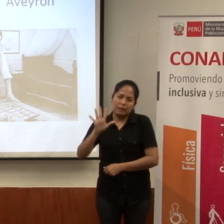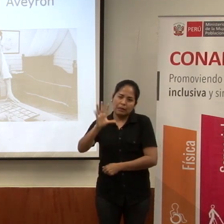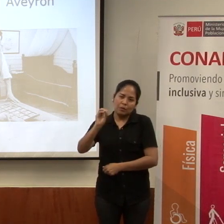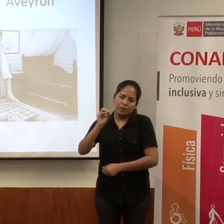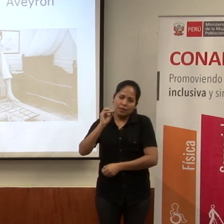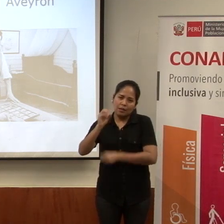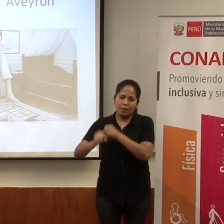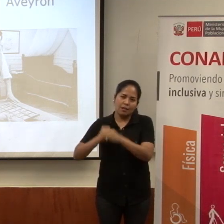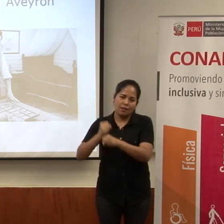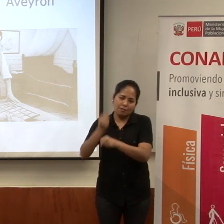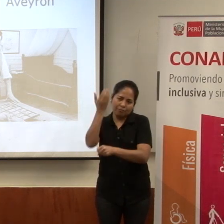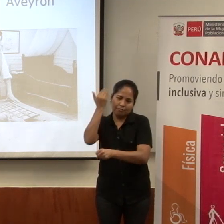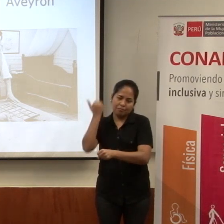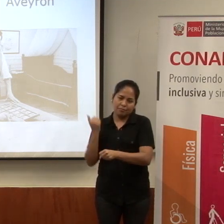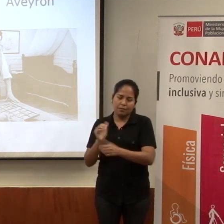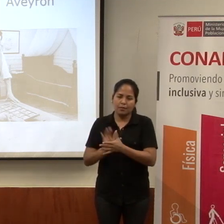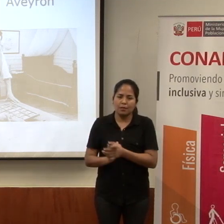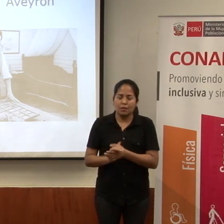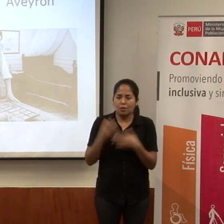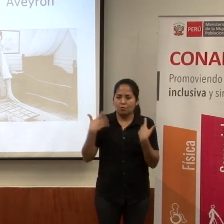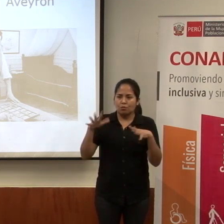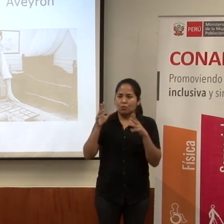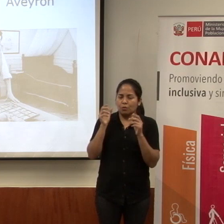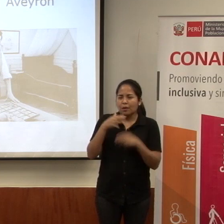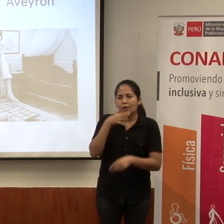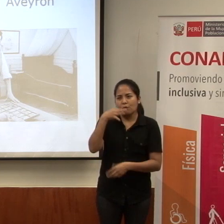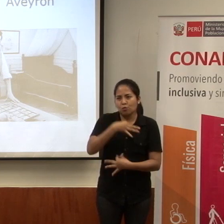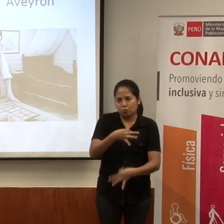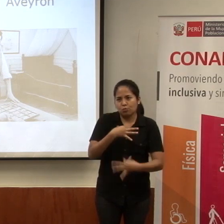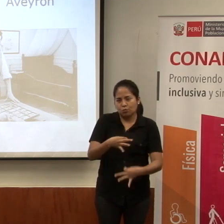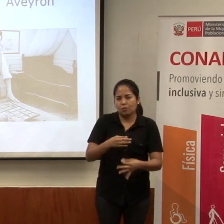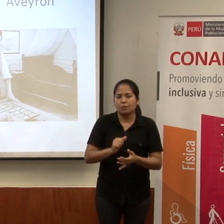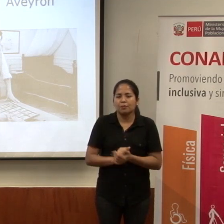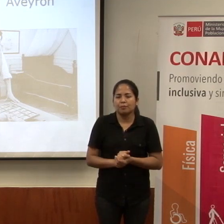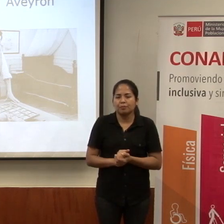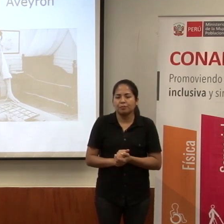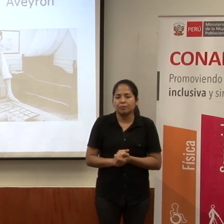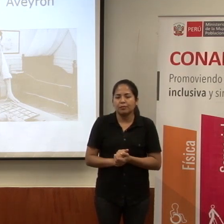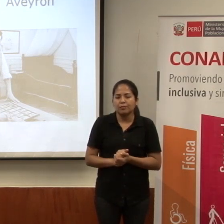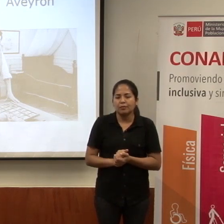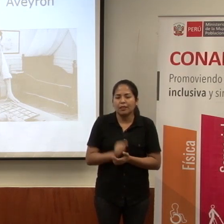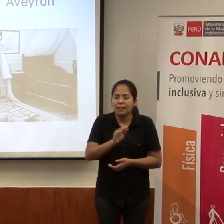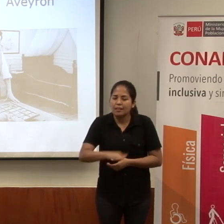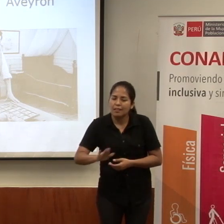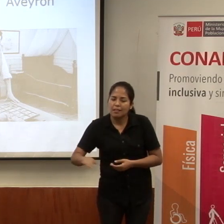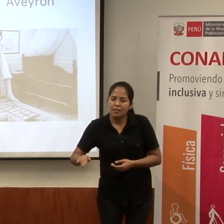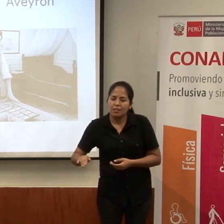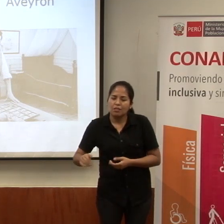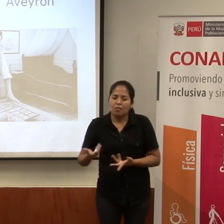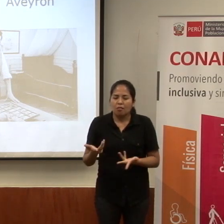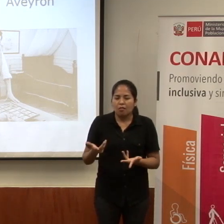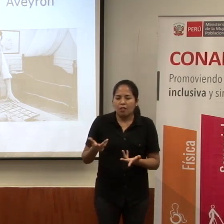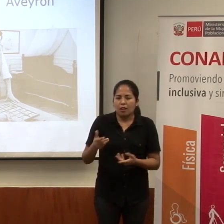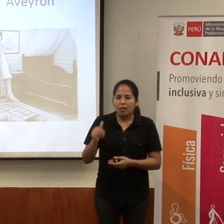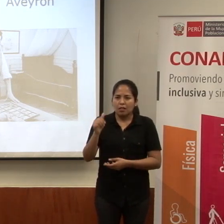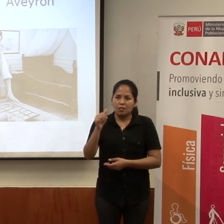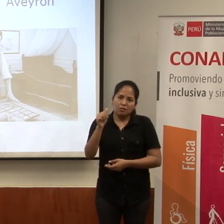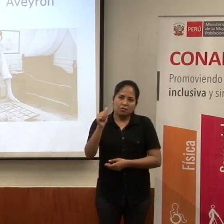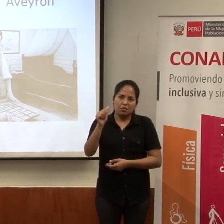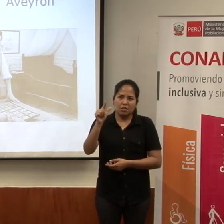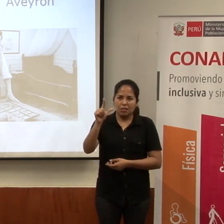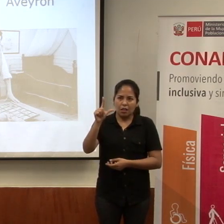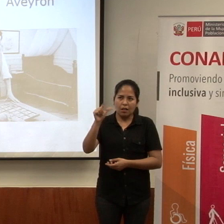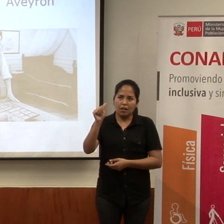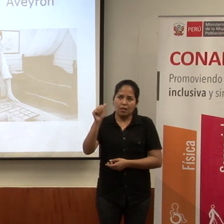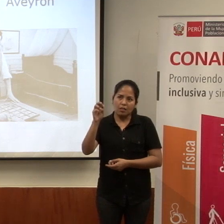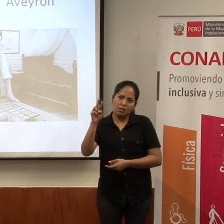y tantos años, cerca de 60 años. Me impresionó. Se llamaba El niño salvaje de Aveyron, la